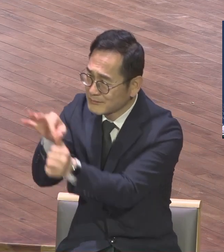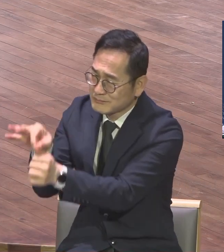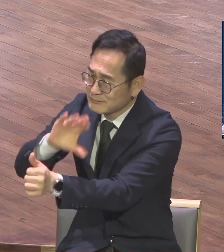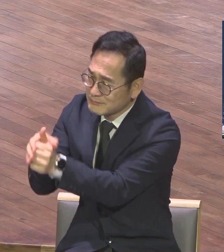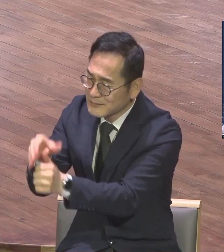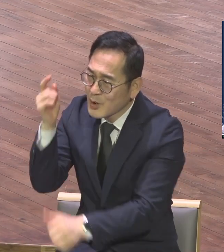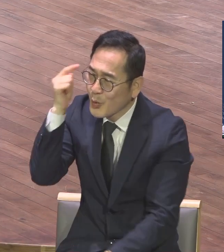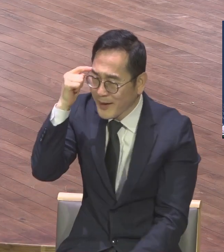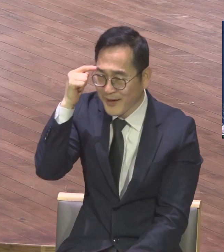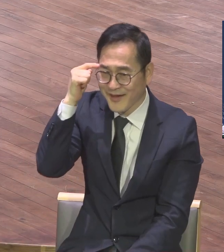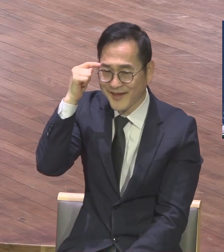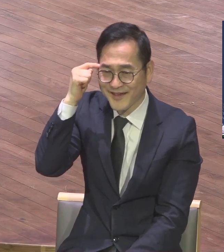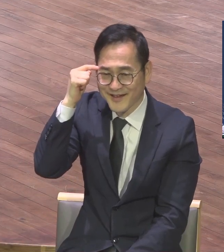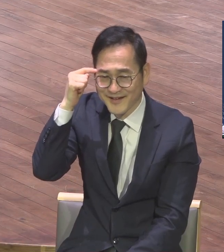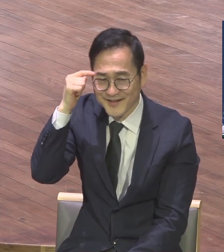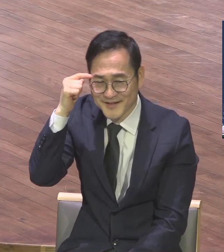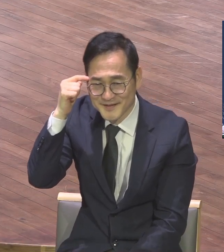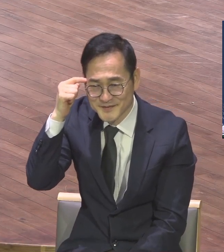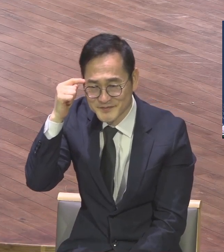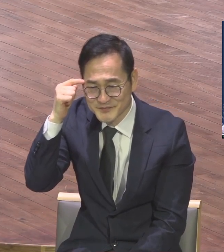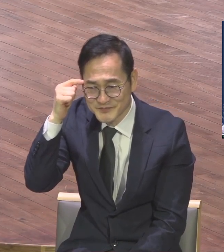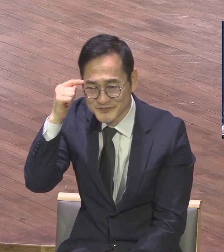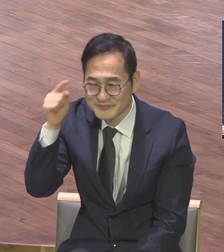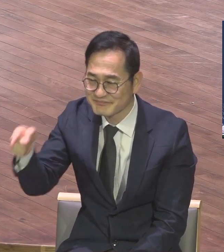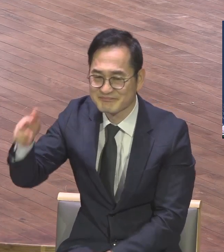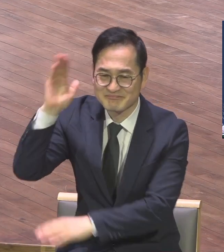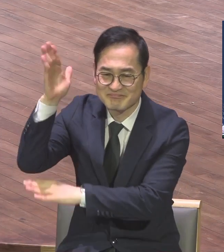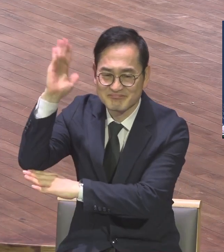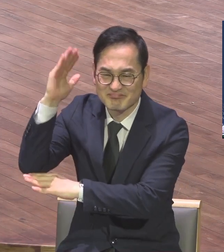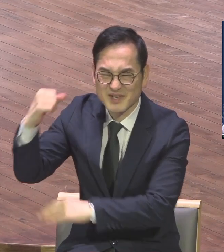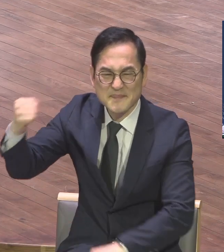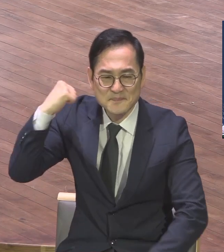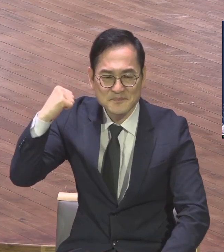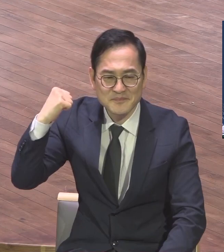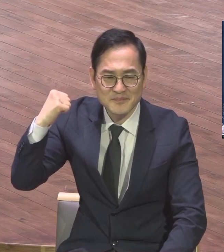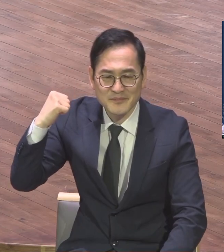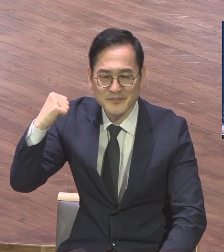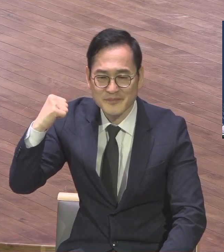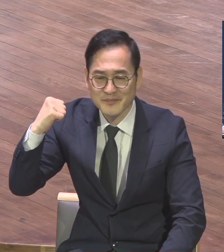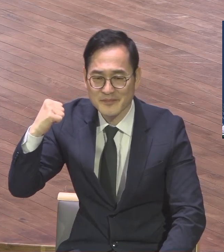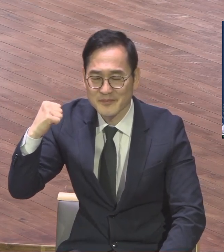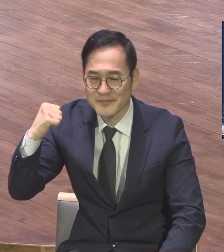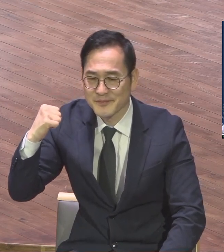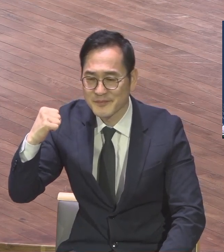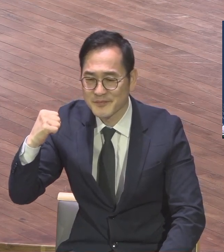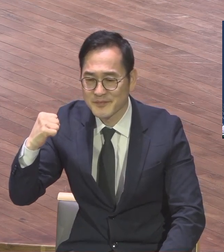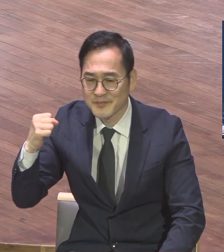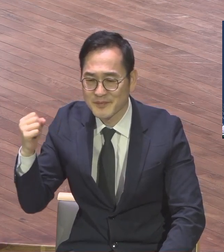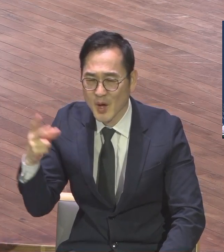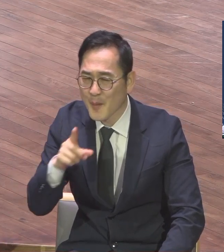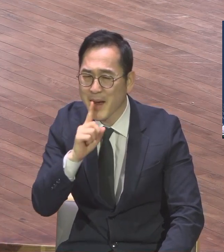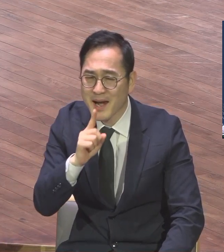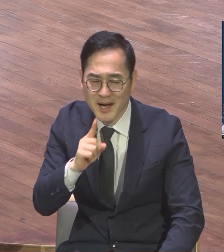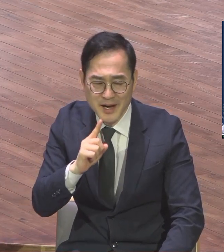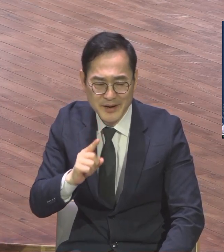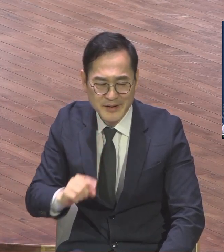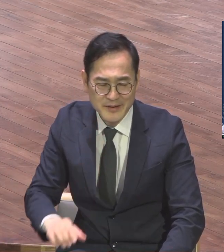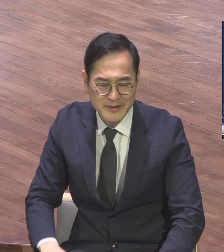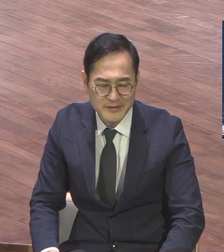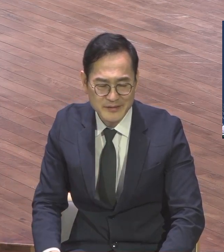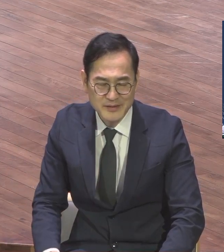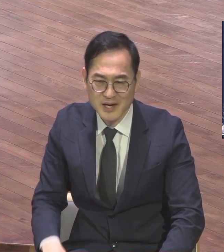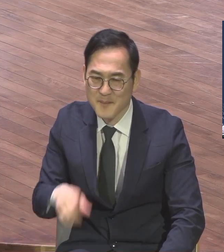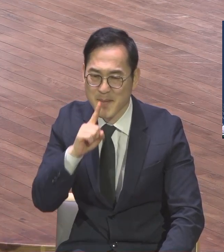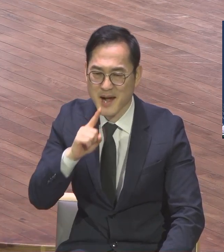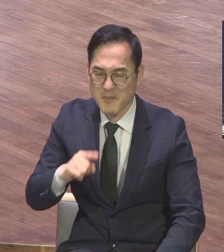우리 정 목사님은 이 스피치 파워가 대단하시잖아요. 그런데 좀 메시지가 좀 고조될